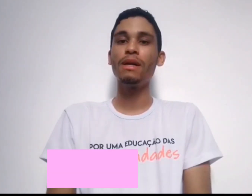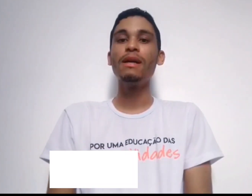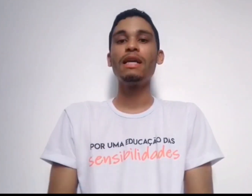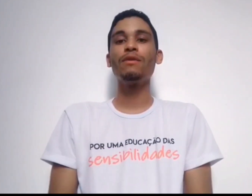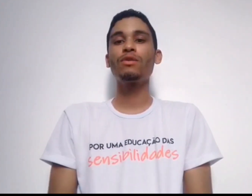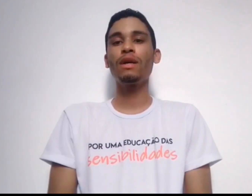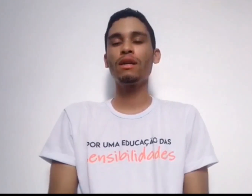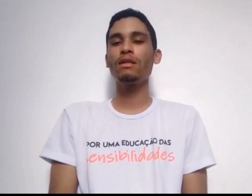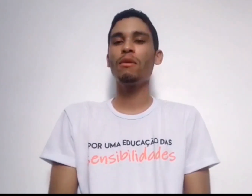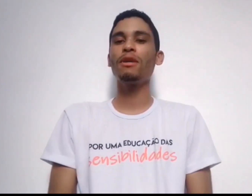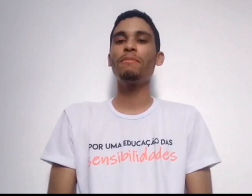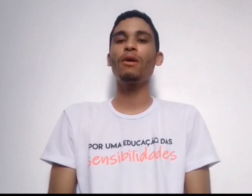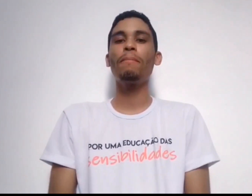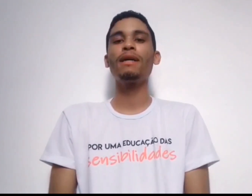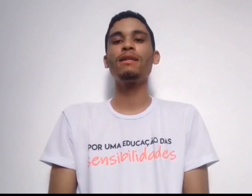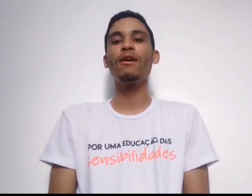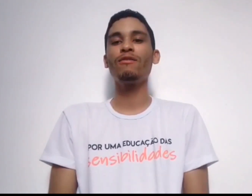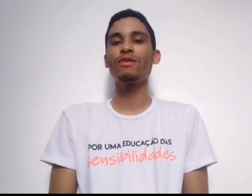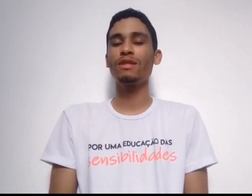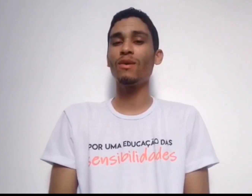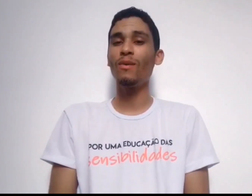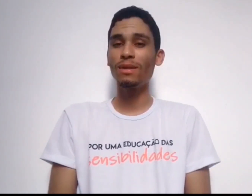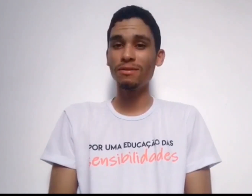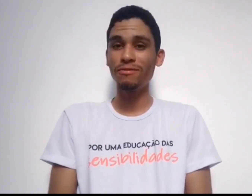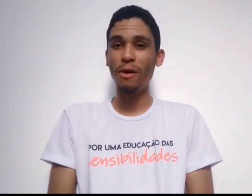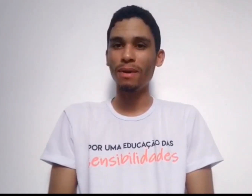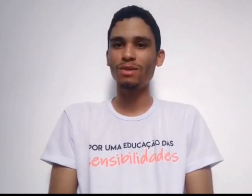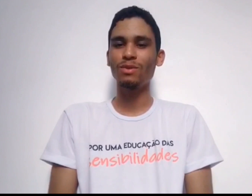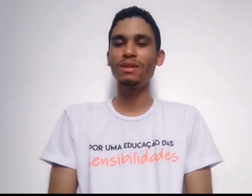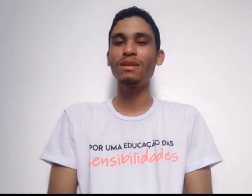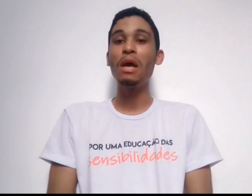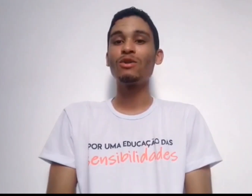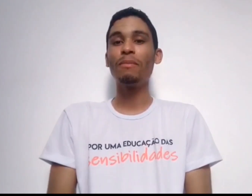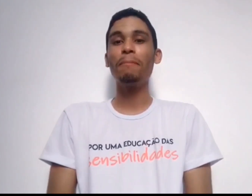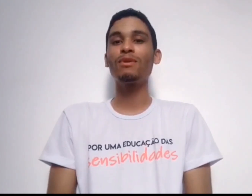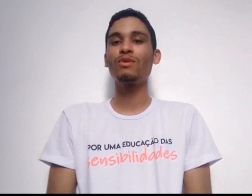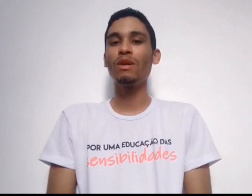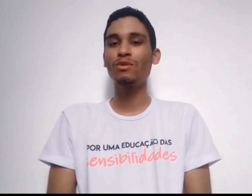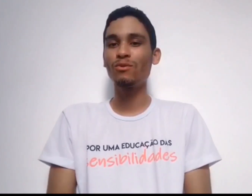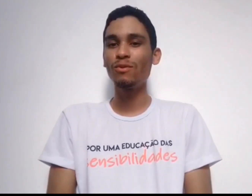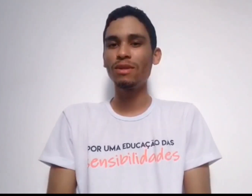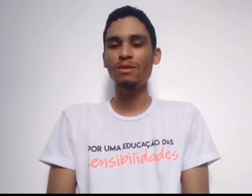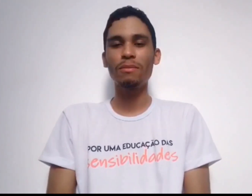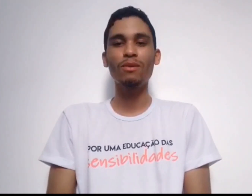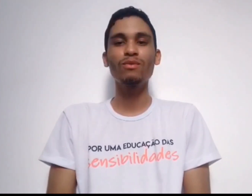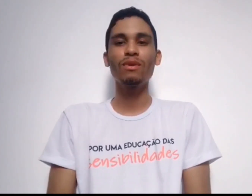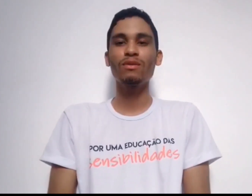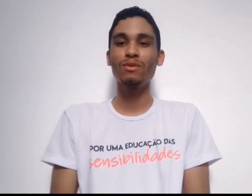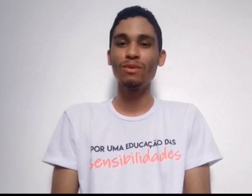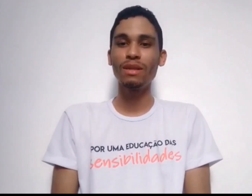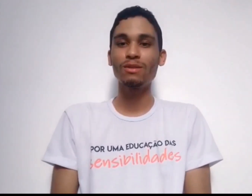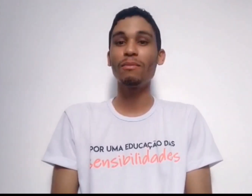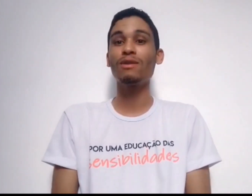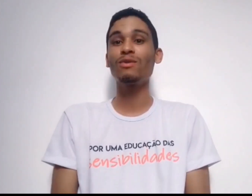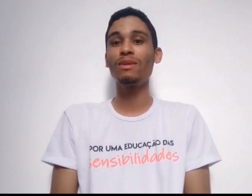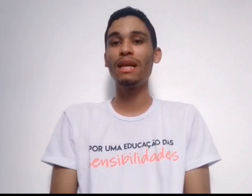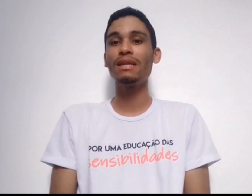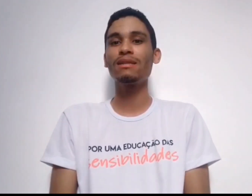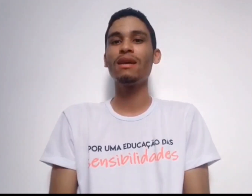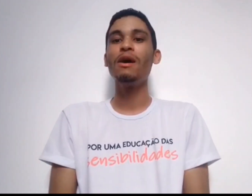E eu estou aqui nesse momento para compartilhar com vocês algumas informações sobre a pessoa surda, sobre a cultura surda, sobre a surdez,